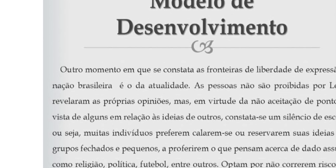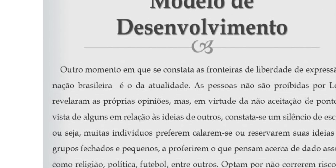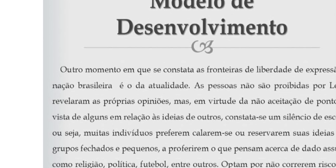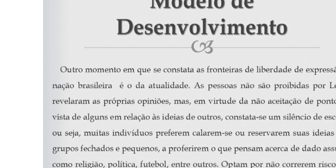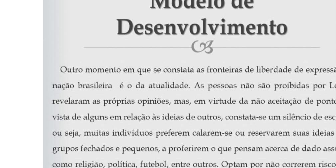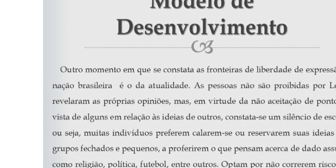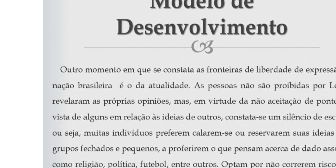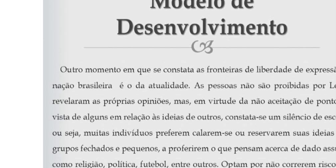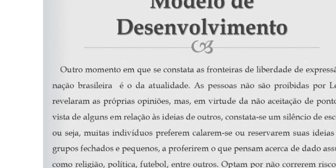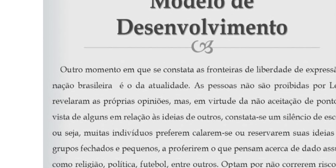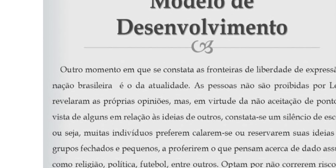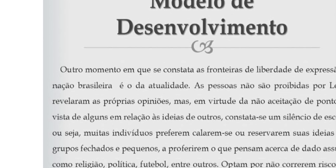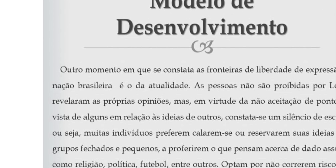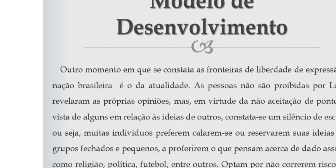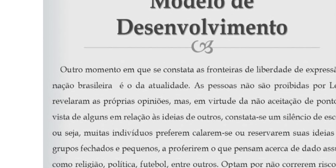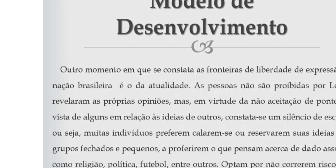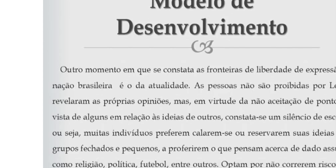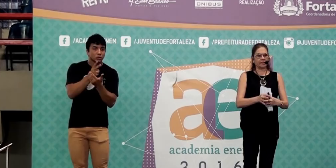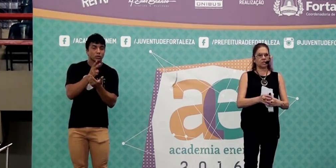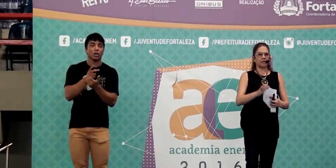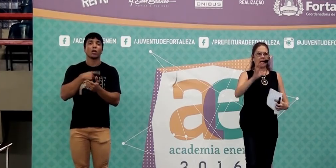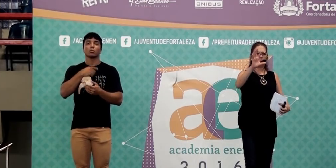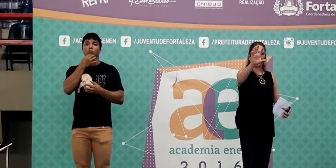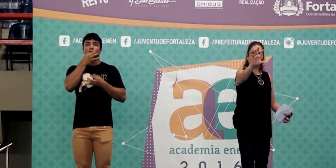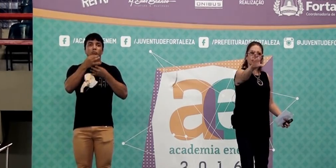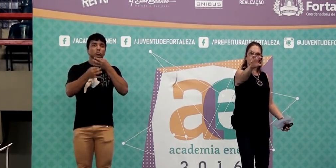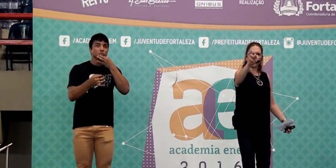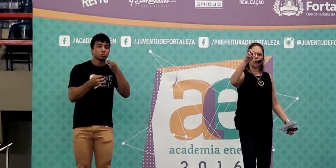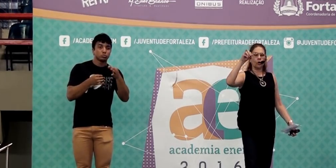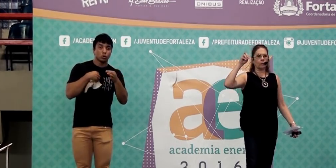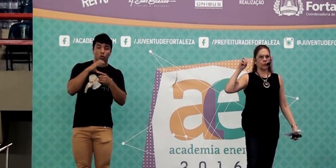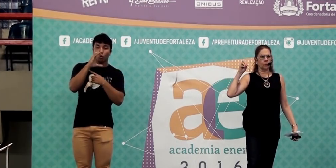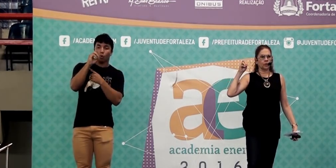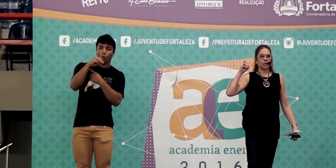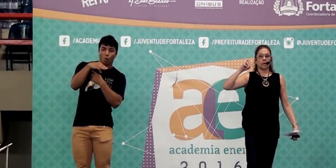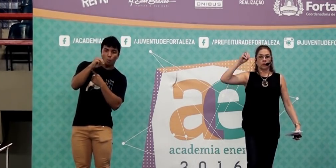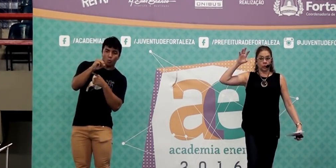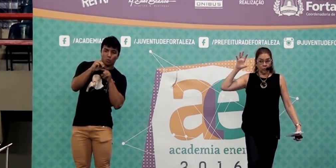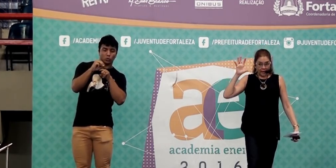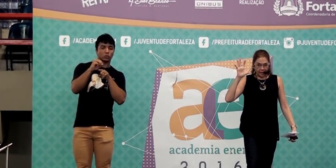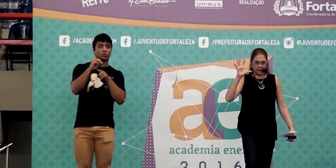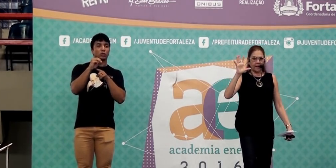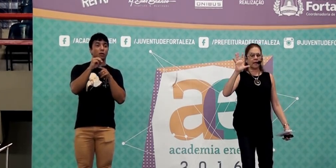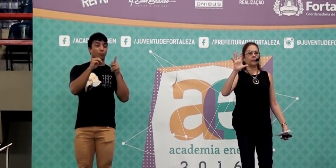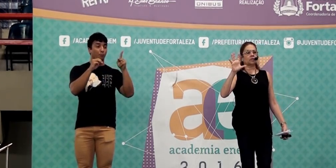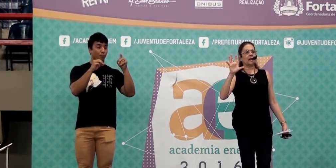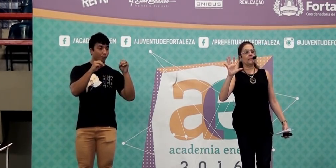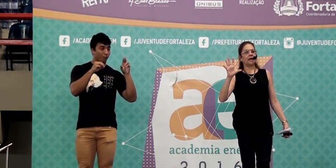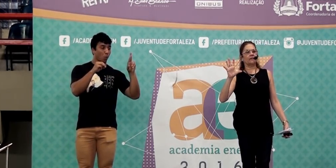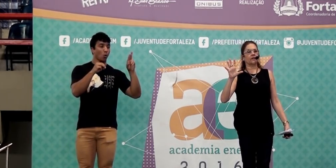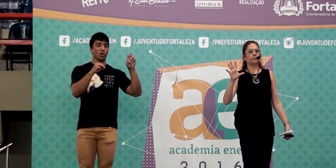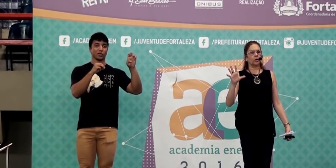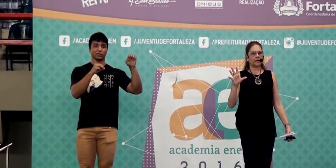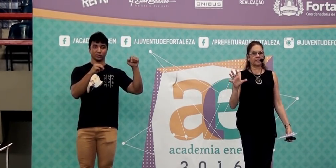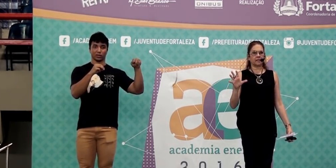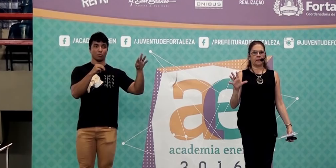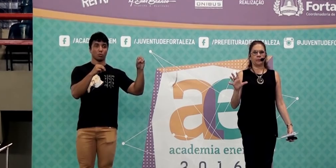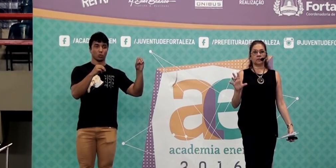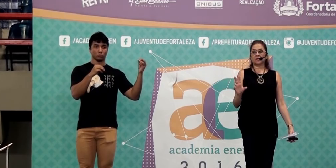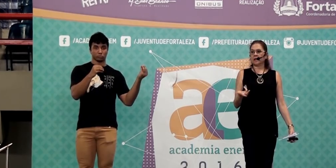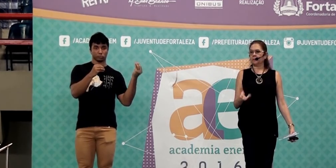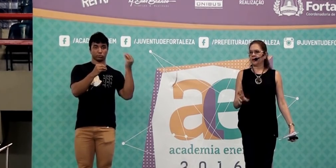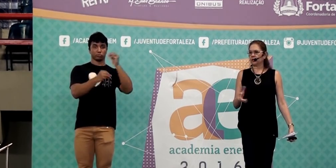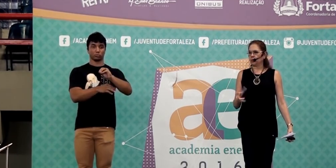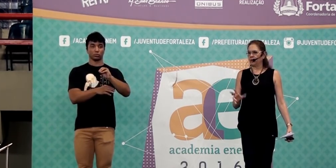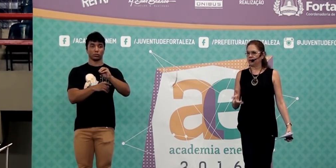Compreenderam? Toda vez que eu puder tirar a palavra como e no lugar dela botar a palavra por